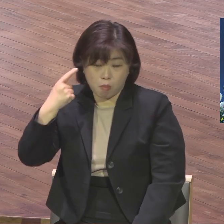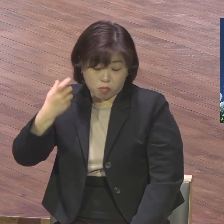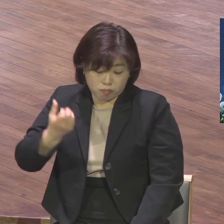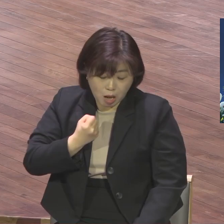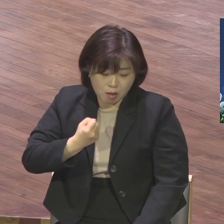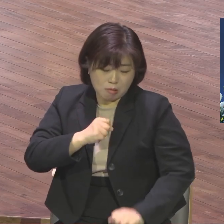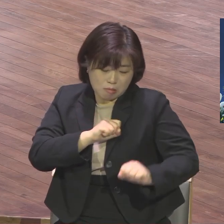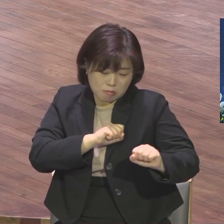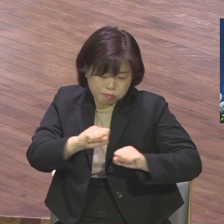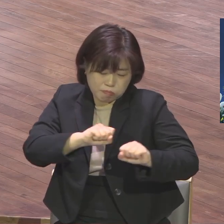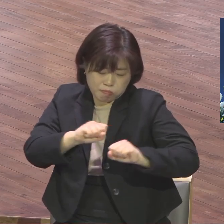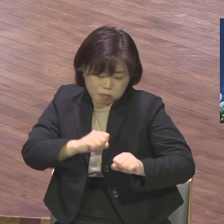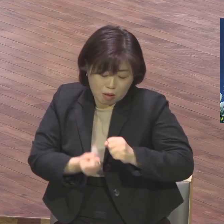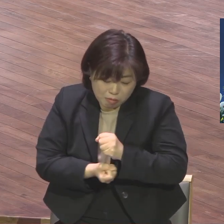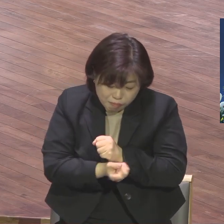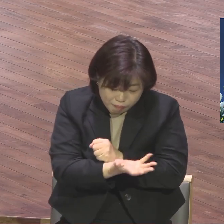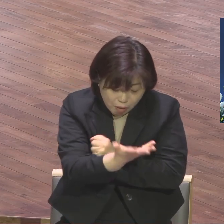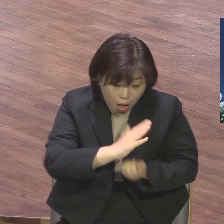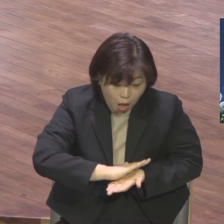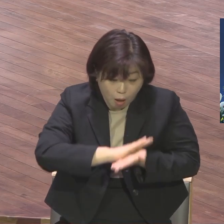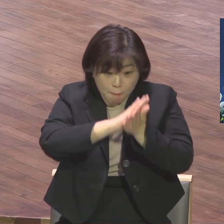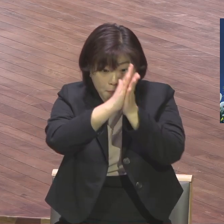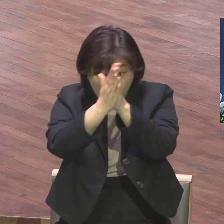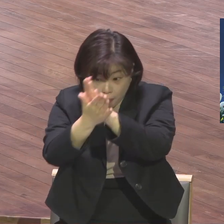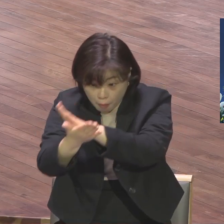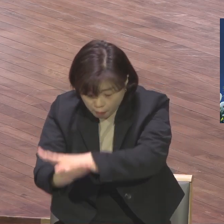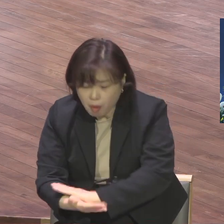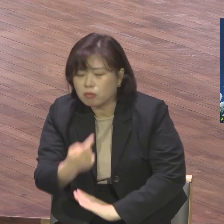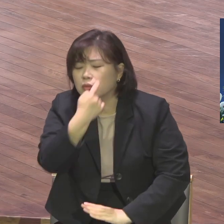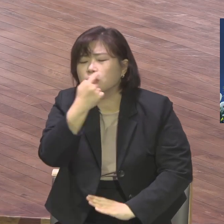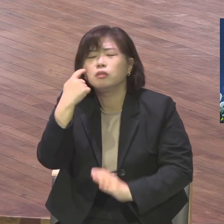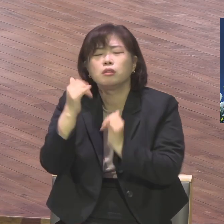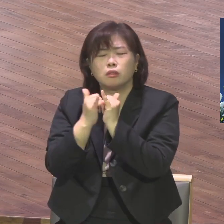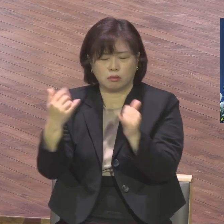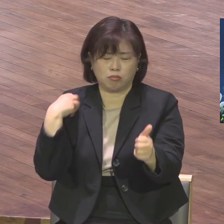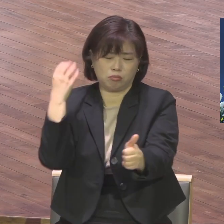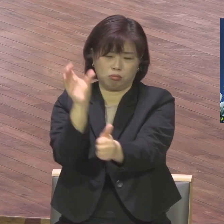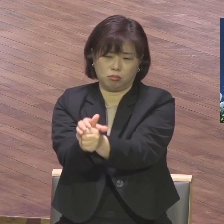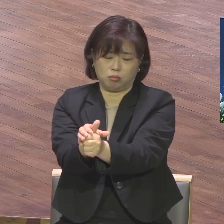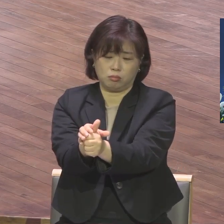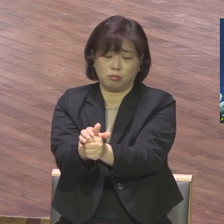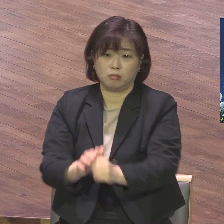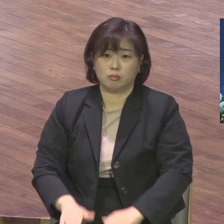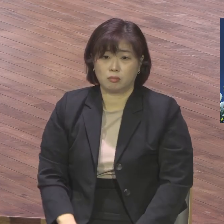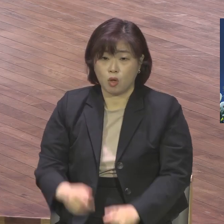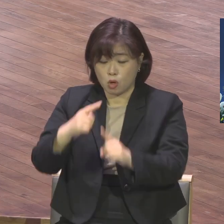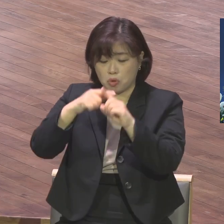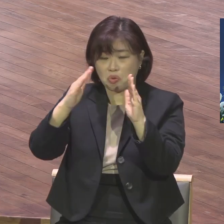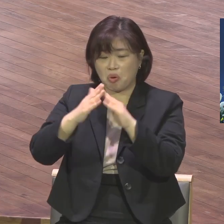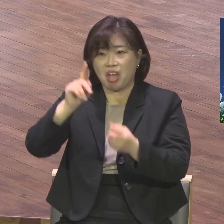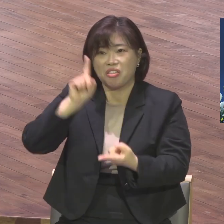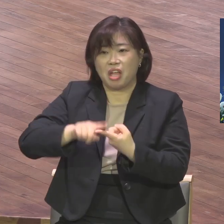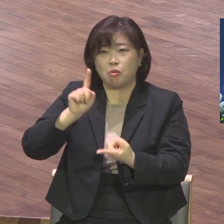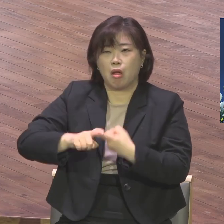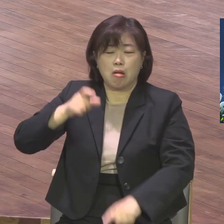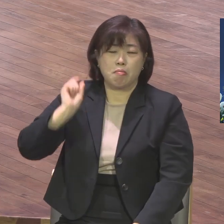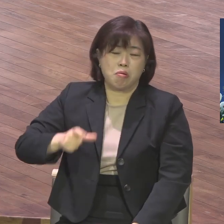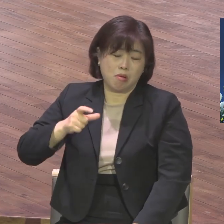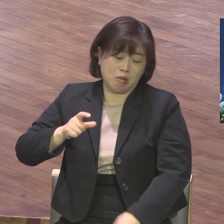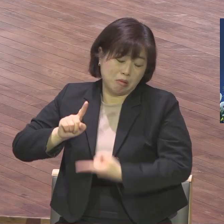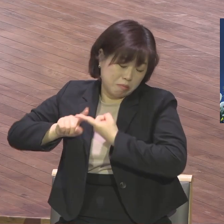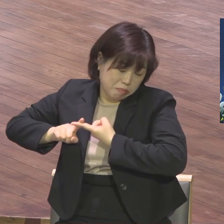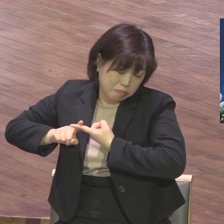자는 변화의 증인이 돼야 돼요. 변화 교회가 자꾸 변화돼야 돼요. 변화 보고 좀 뭔가